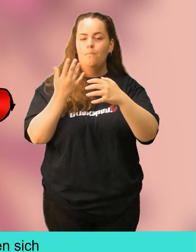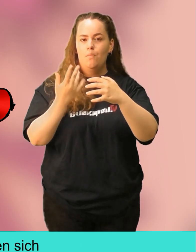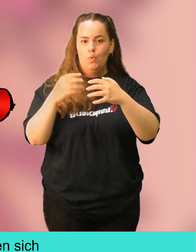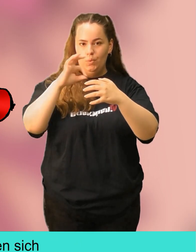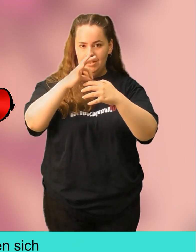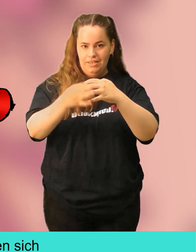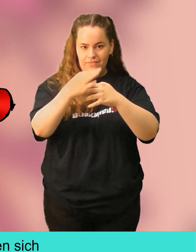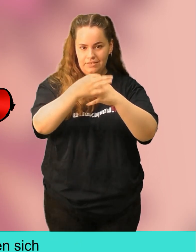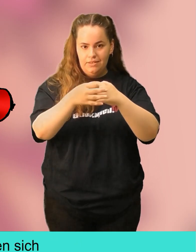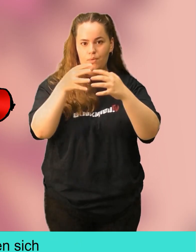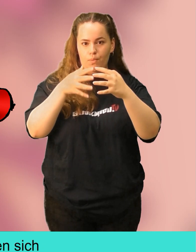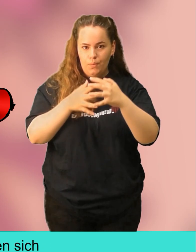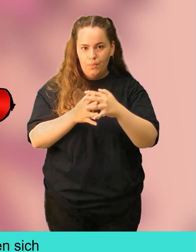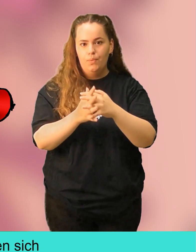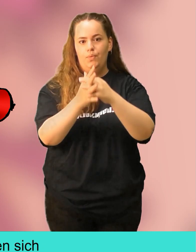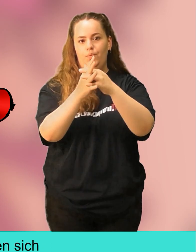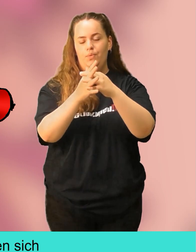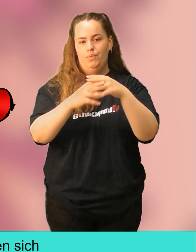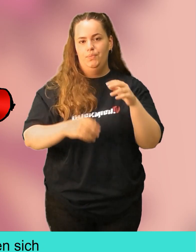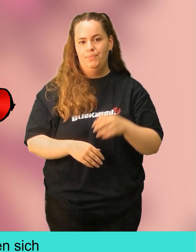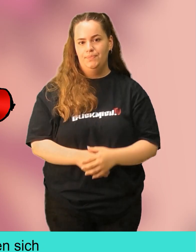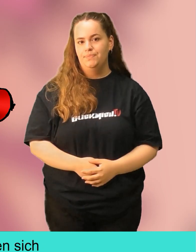aus den Lungenbläschen in die Blutgefäße.